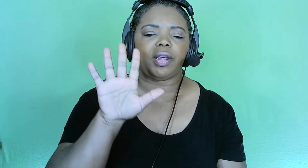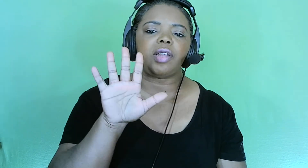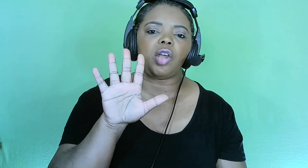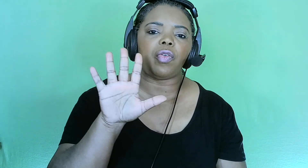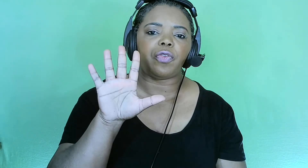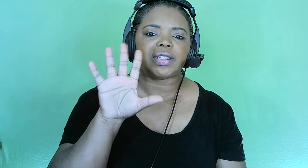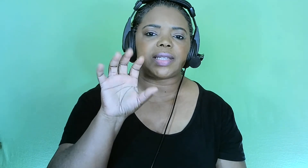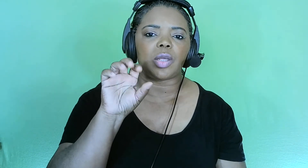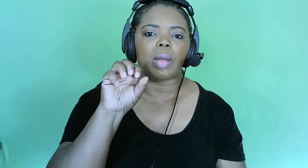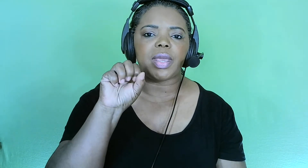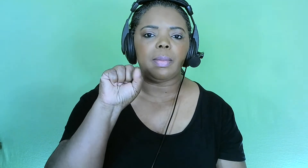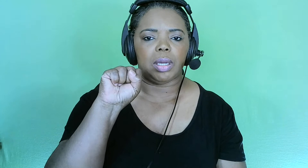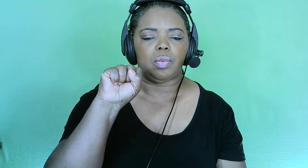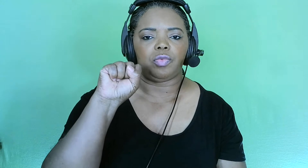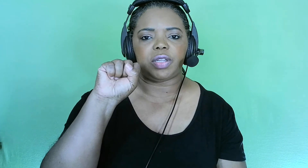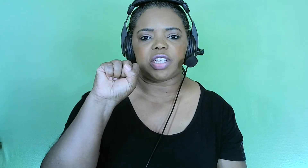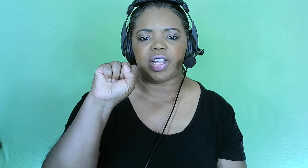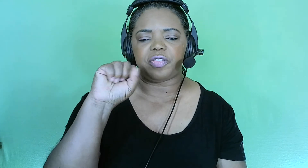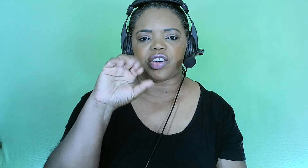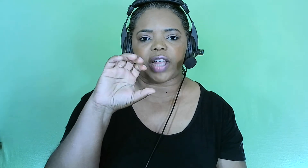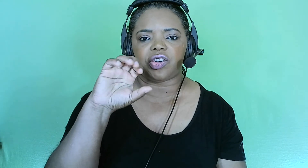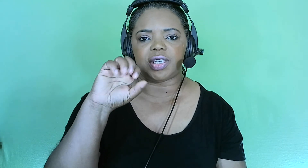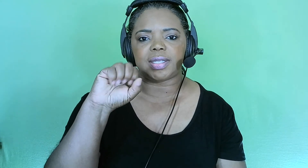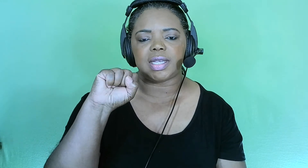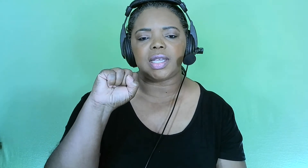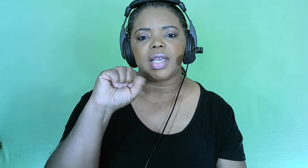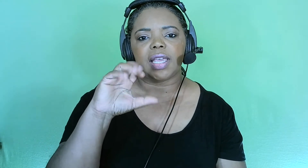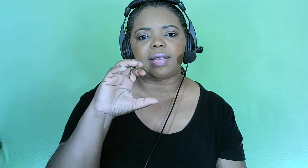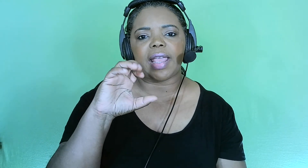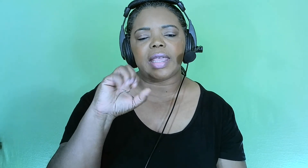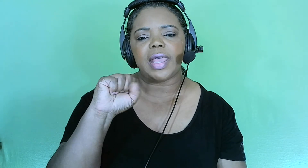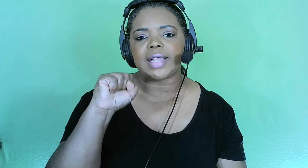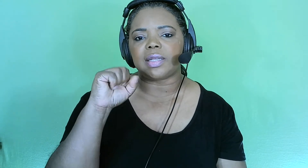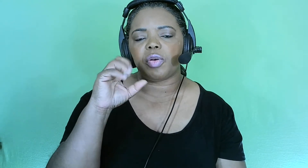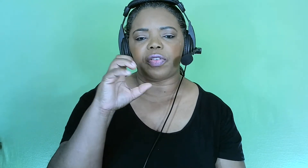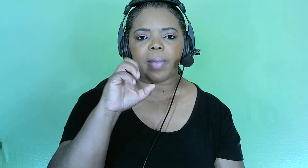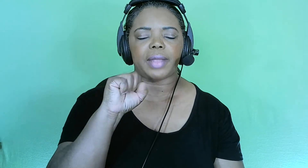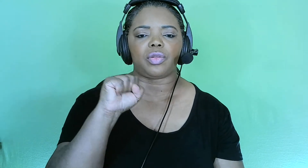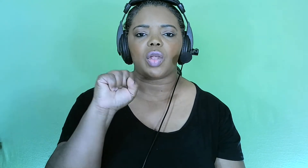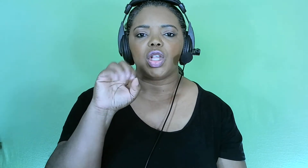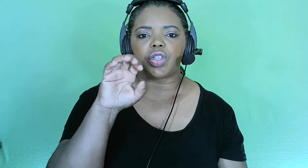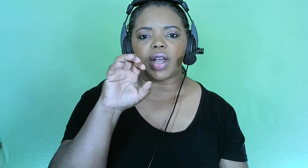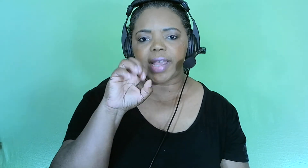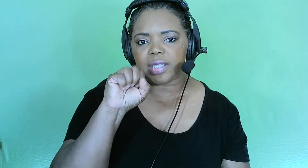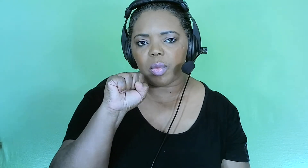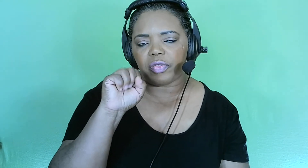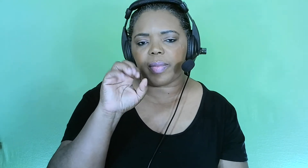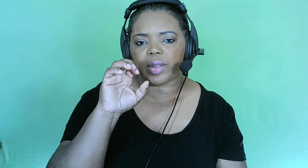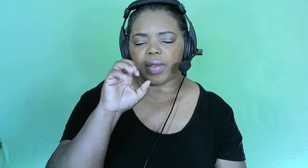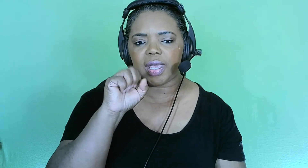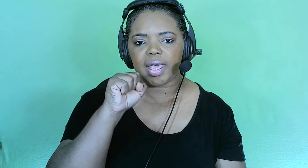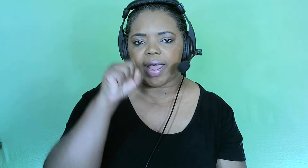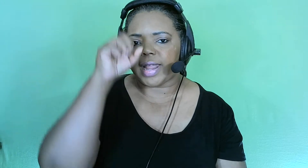então eu vou fazer assim com a minha mão, vou deixar ela fechadinha assim e tem esse movimento. Só que esse movimento aqui, ele é aqui